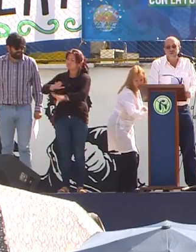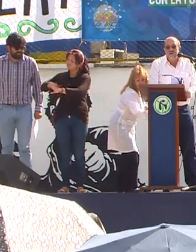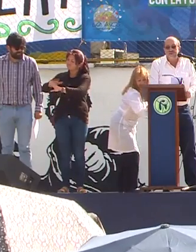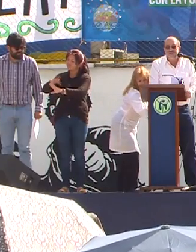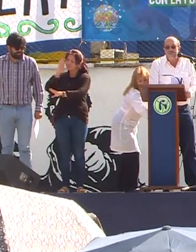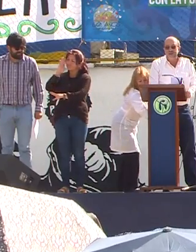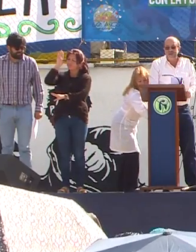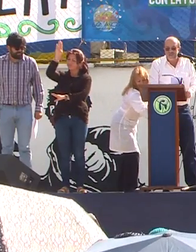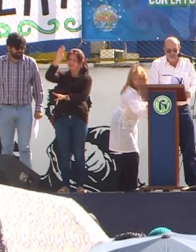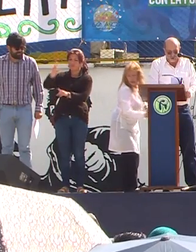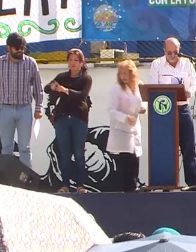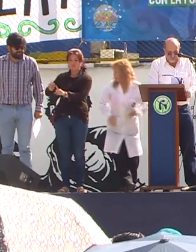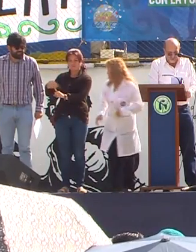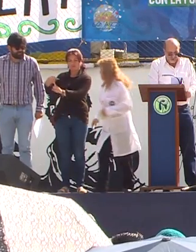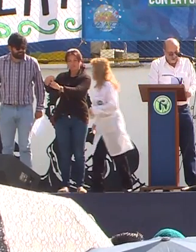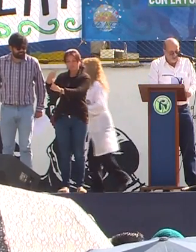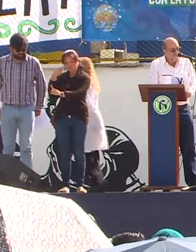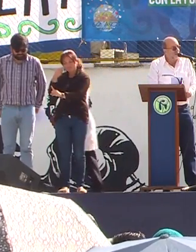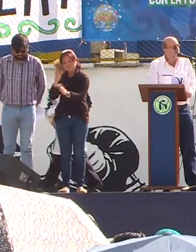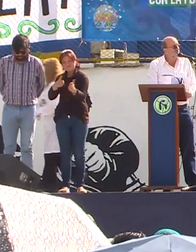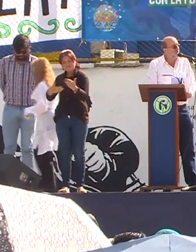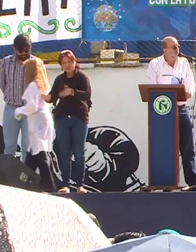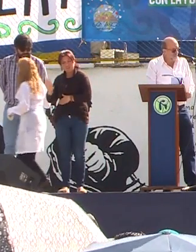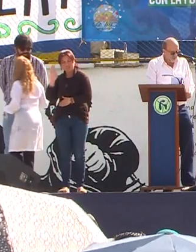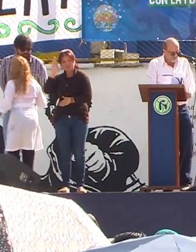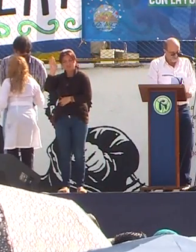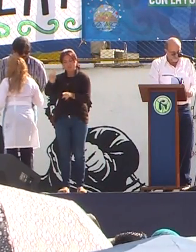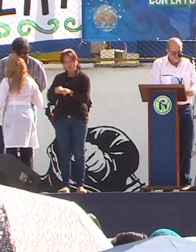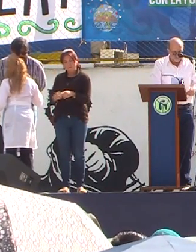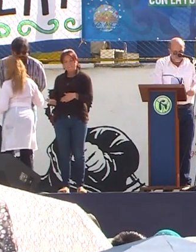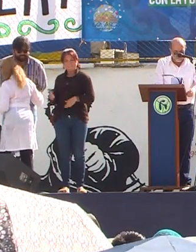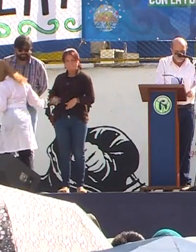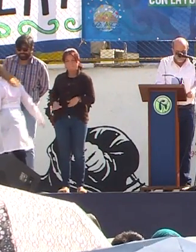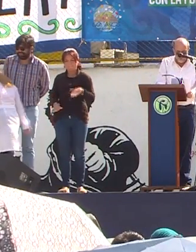futuro, de planeación, de paso firme.